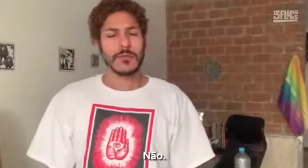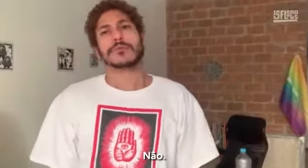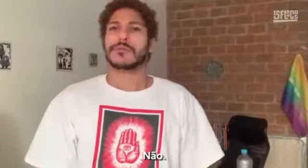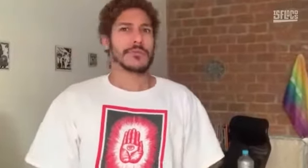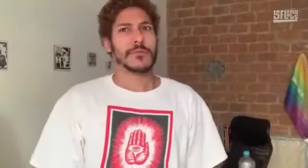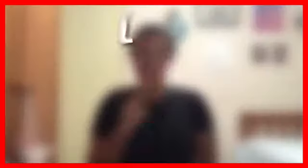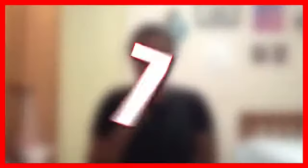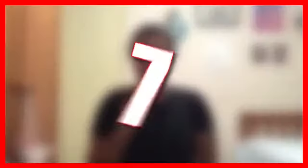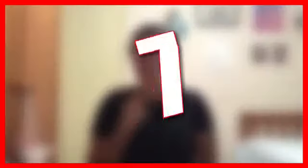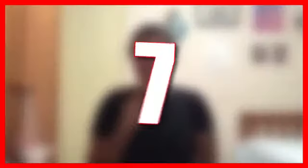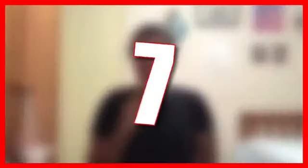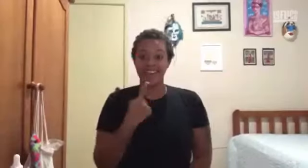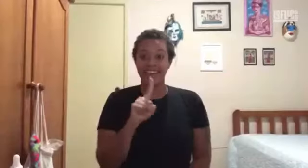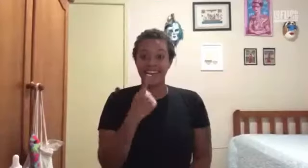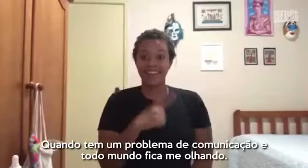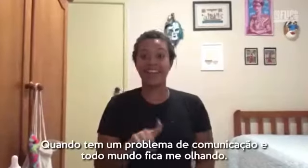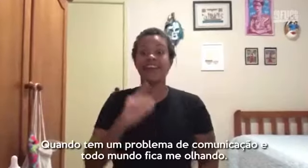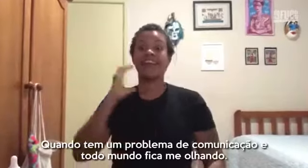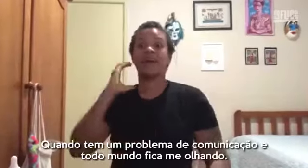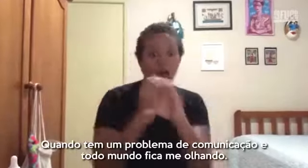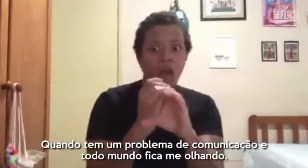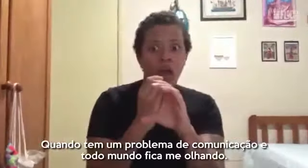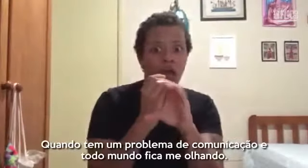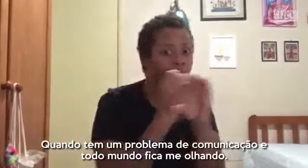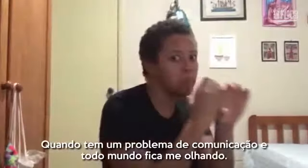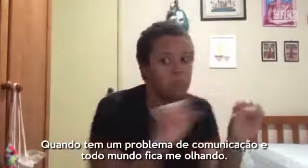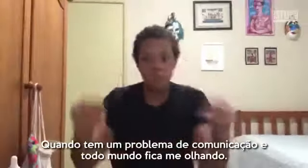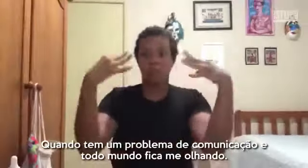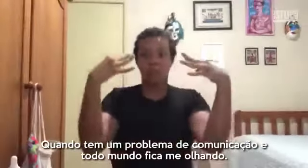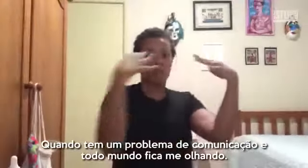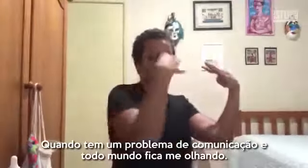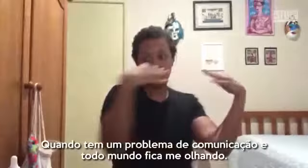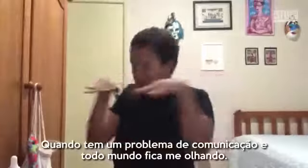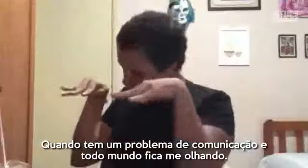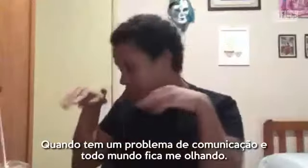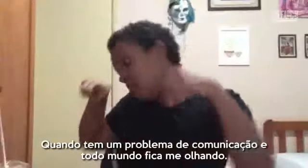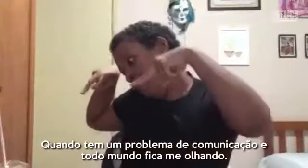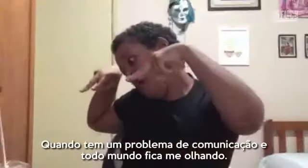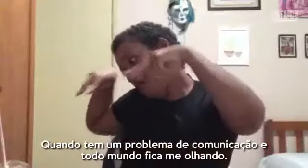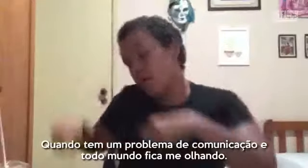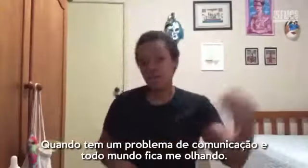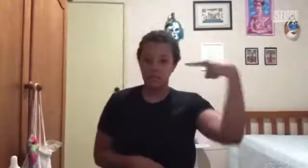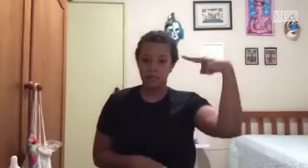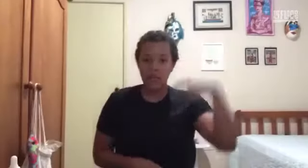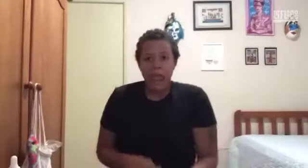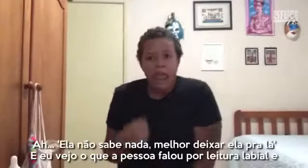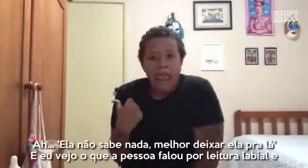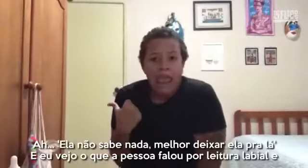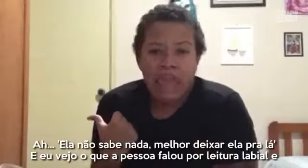Não. Número 7. Quando tem um problema de comunicação e todo mundo fica me olhando. Ah,